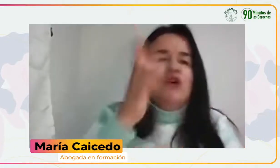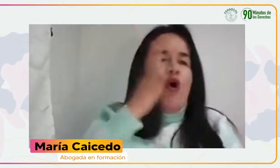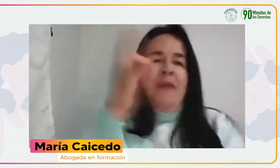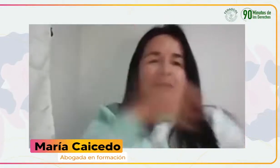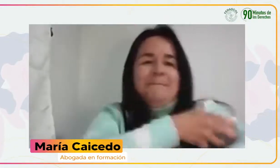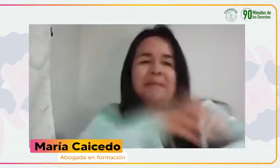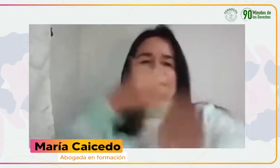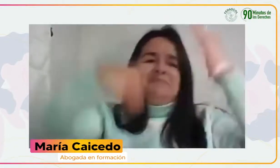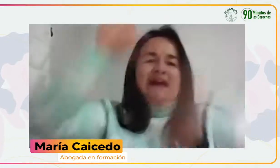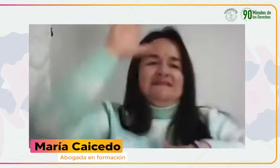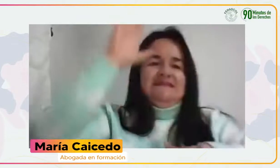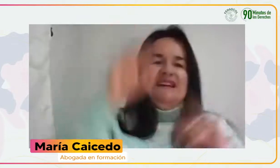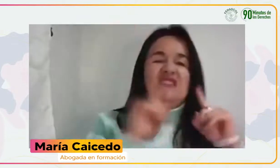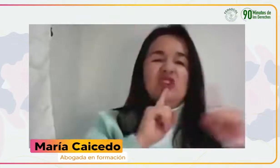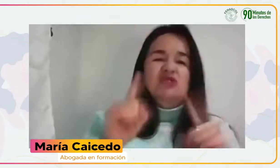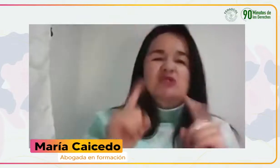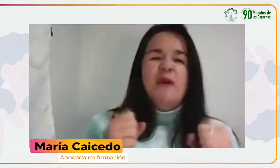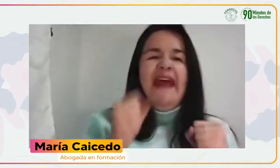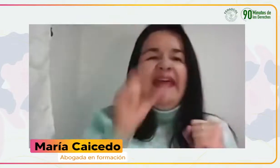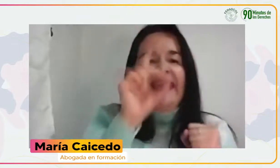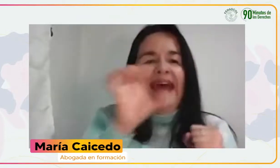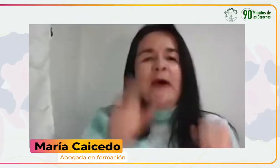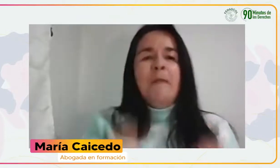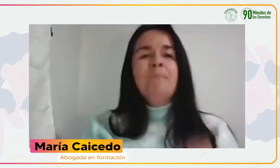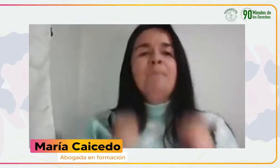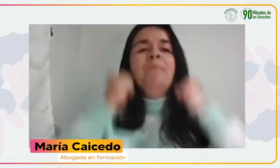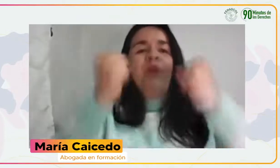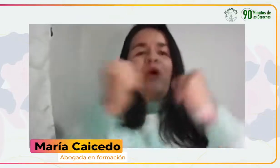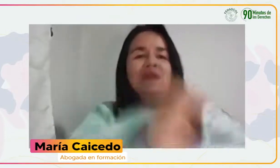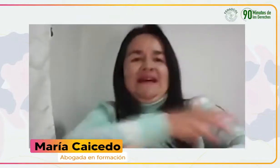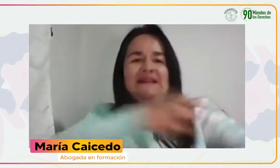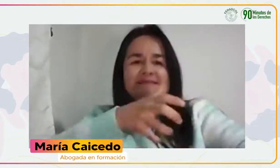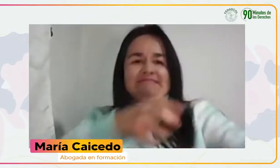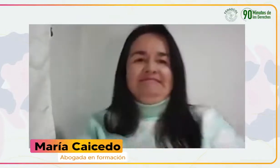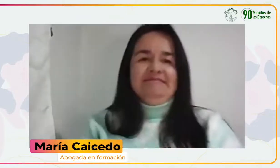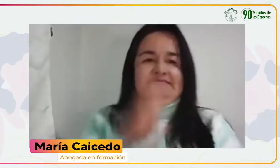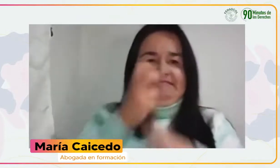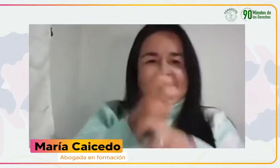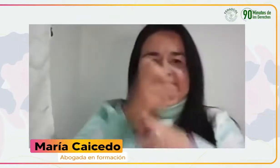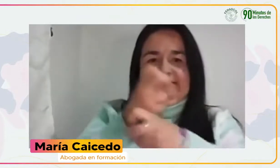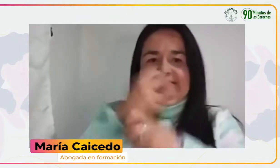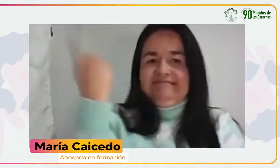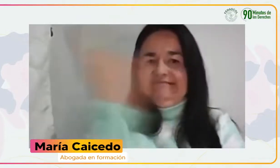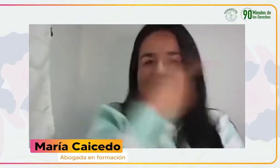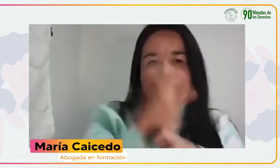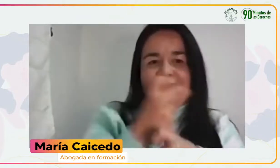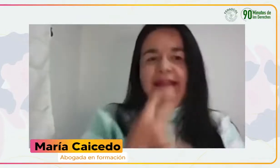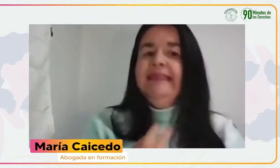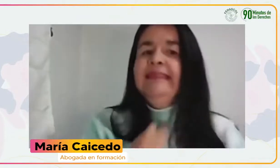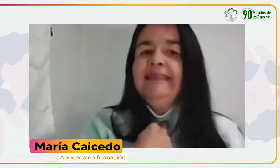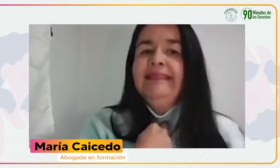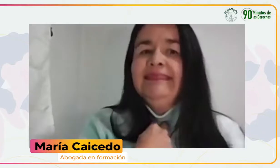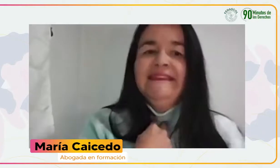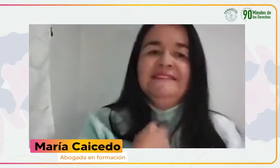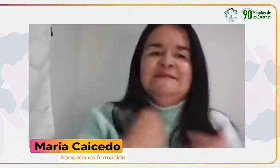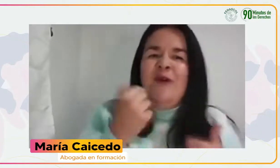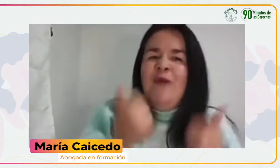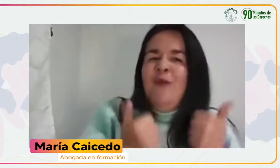yo puedo percibir que el poder lo llevan los hombres y que ellos tienen un discurso de poder. Realmente